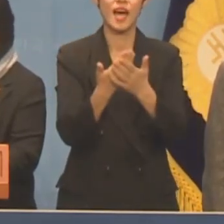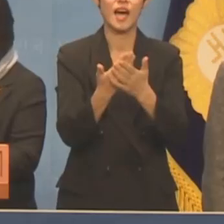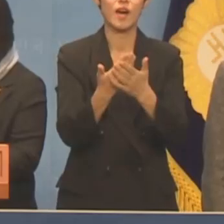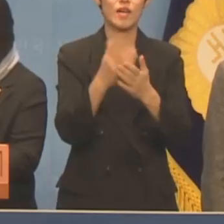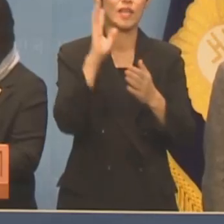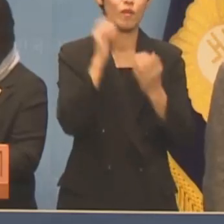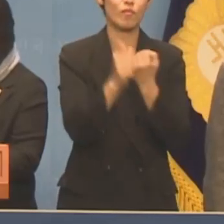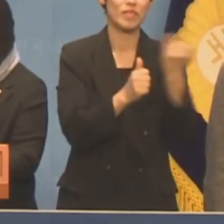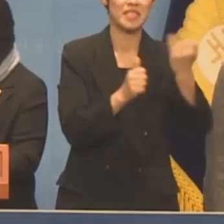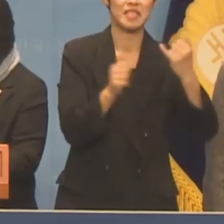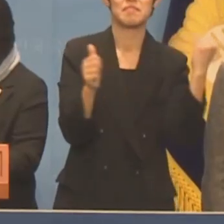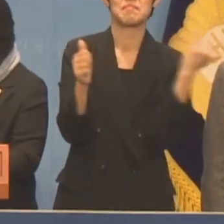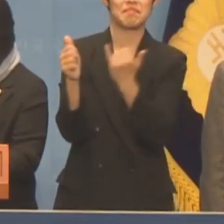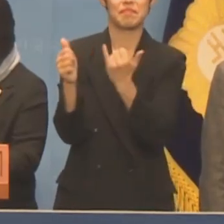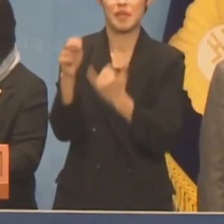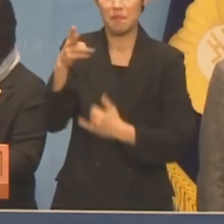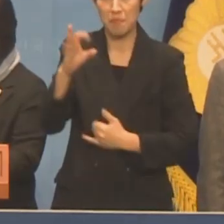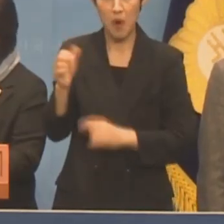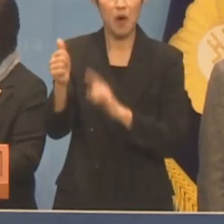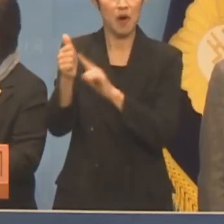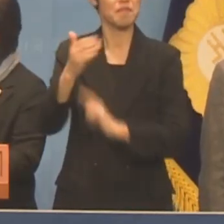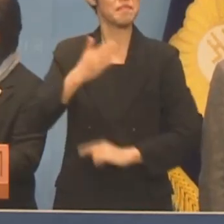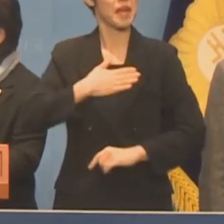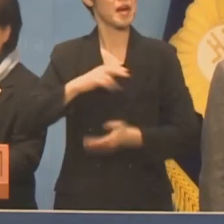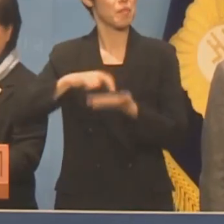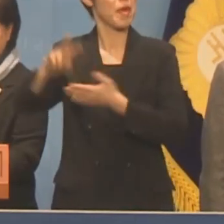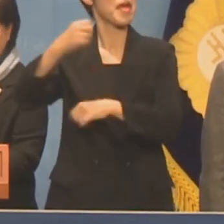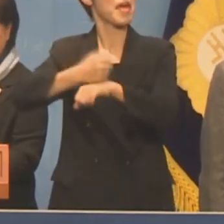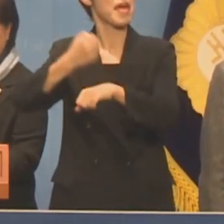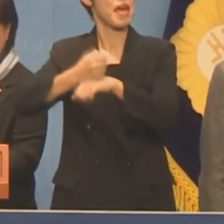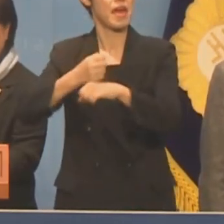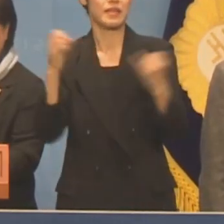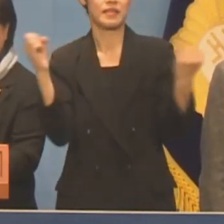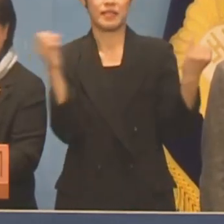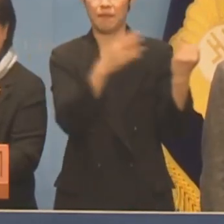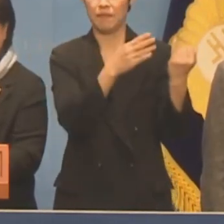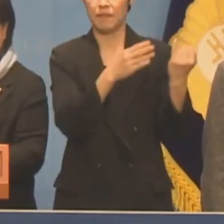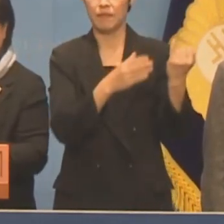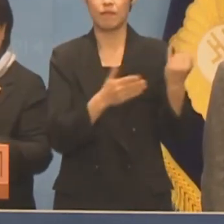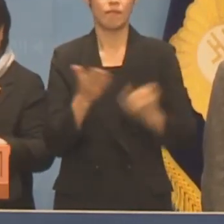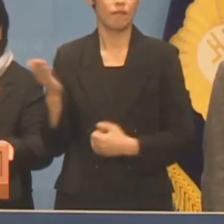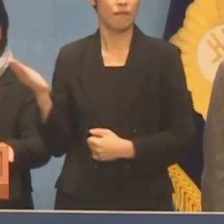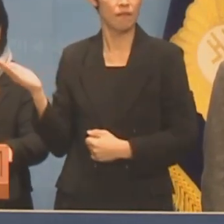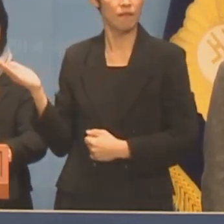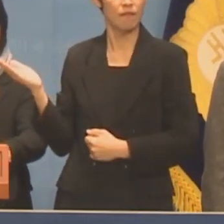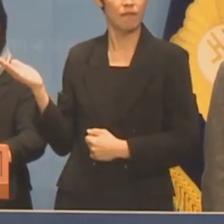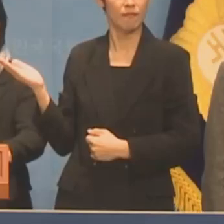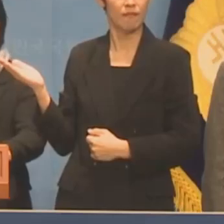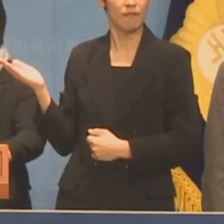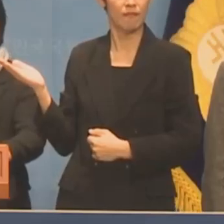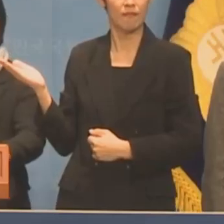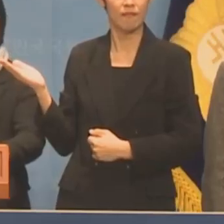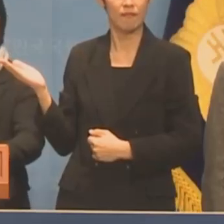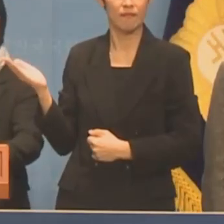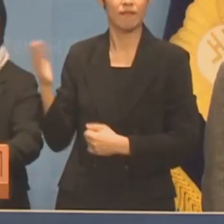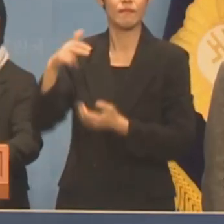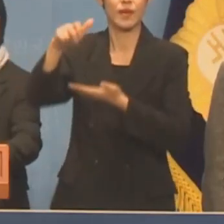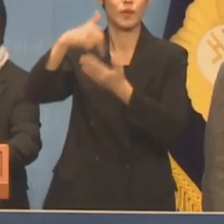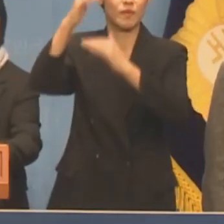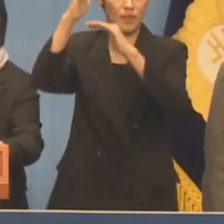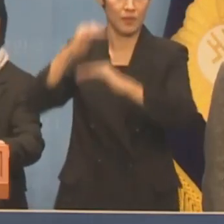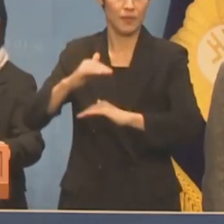이야기합니다. 그러자 명태균이 제가 보내겠습니다 라고 하는 이 카톡이 나왔습니다.